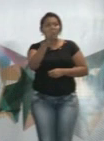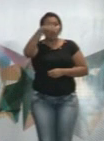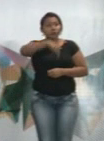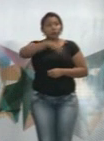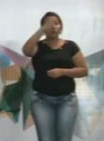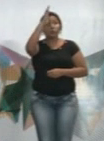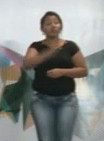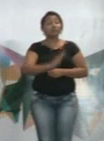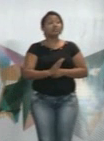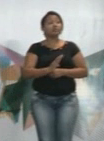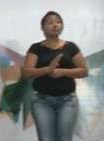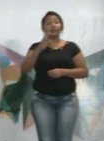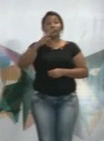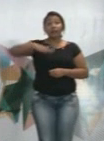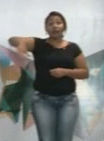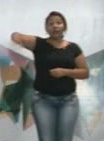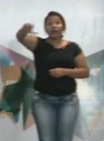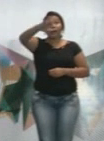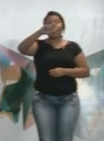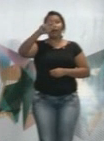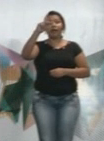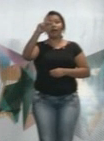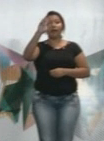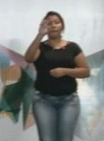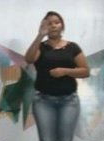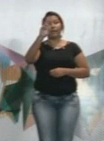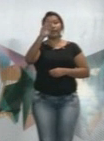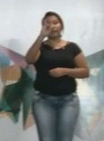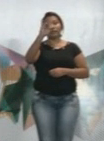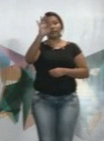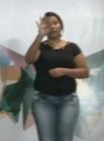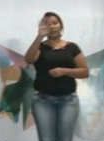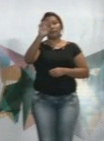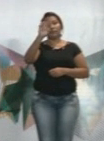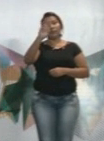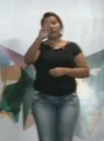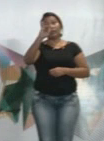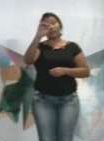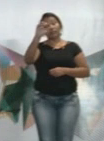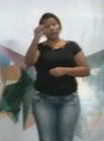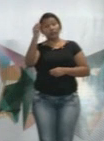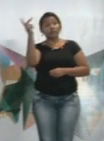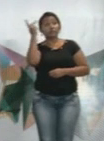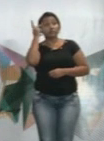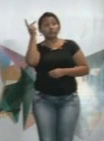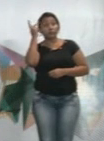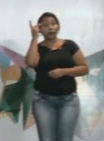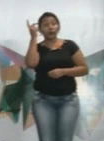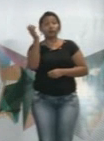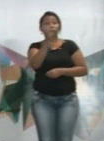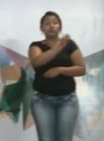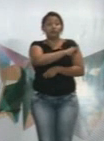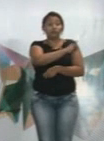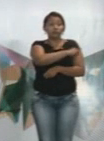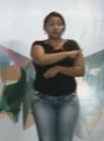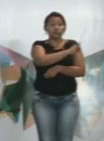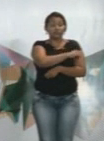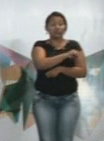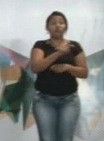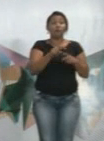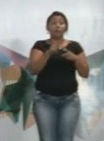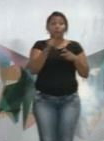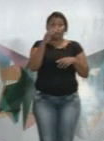na periferia das grandes cidades, né? Principalmente quais duas? São Paulo e Rio de Janeiro. Mais notadamente, em São